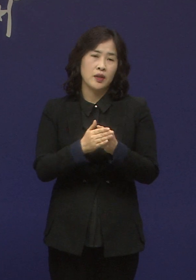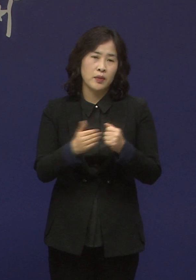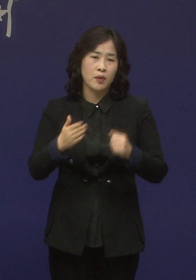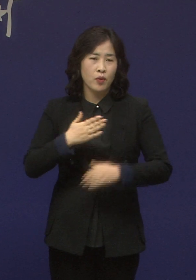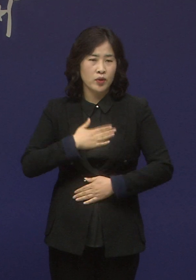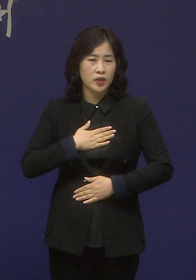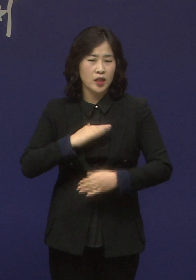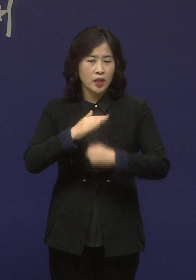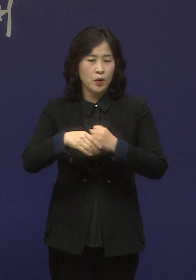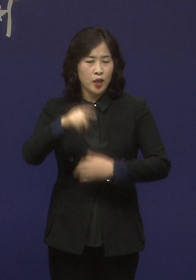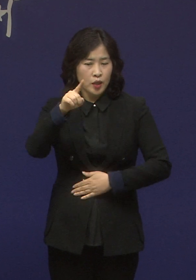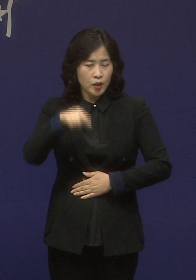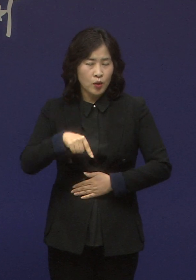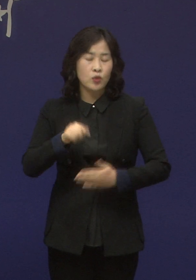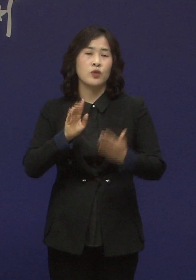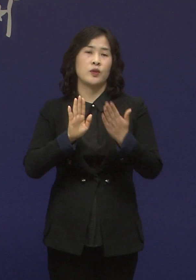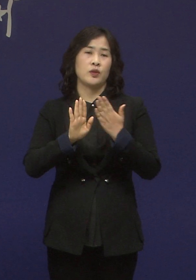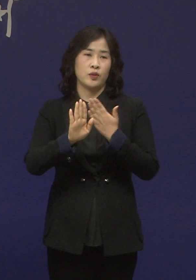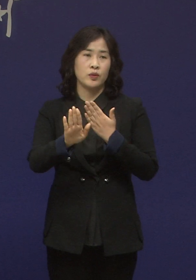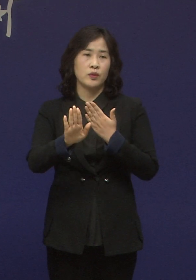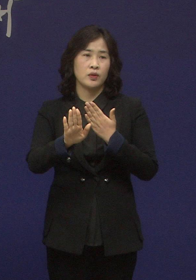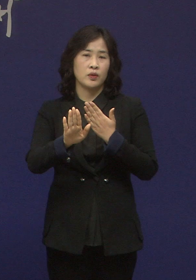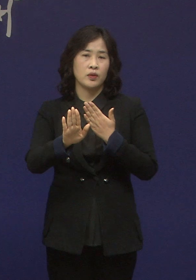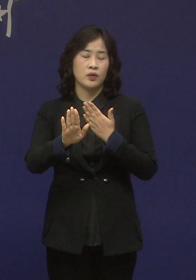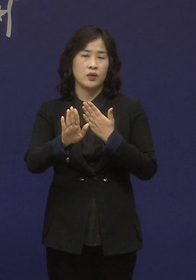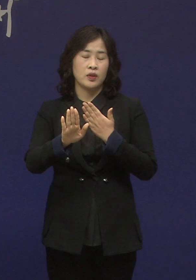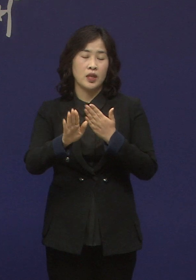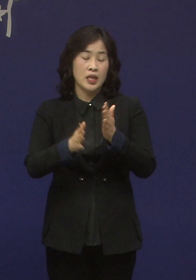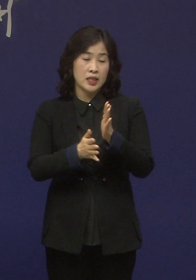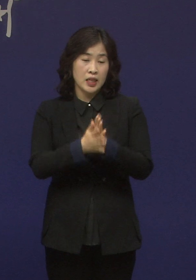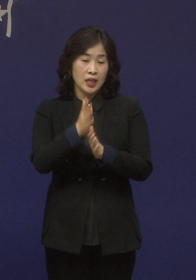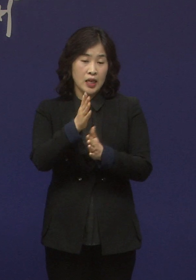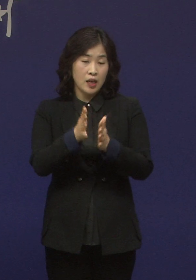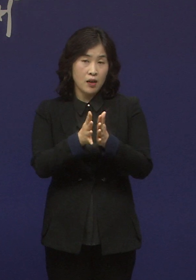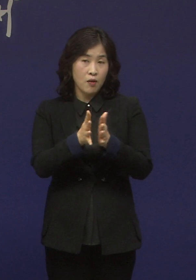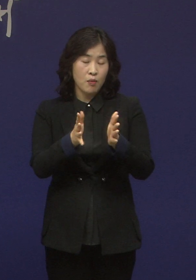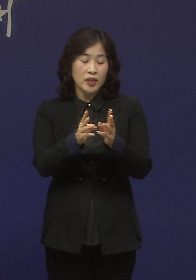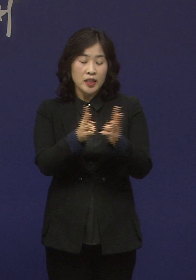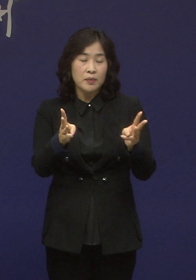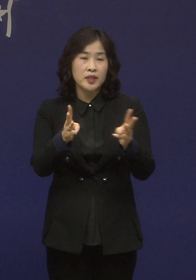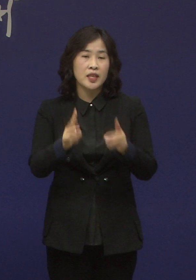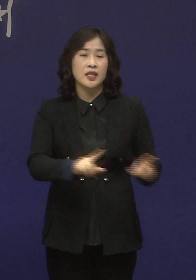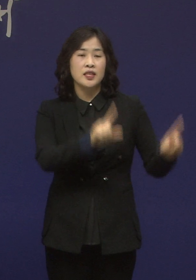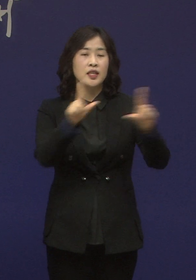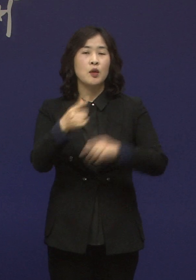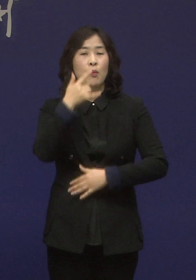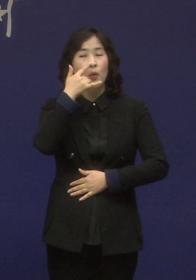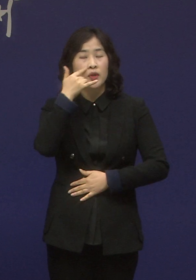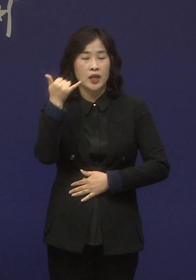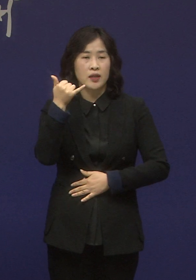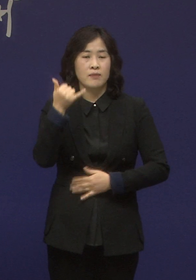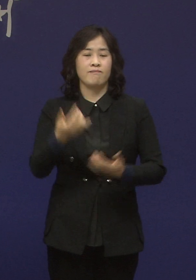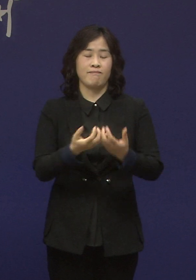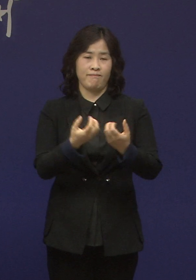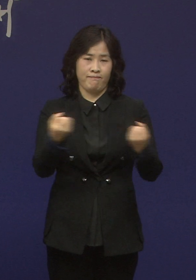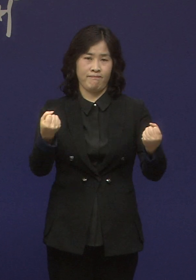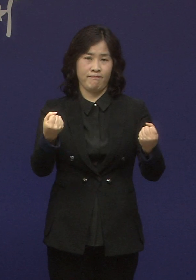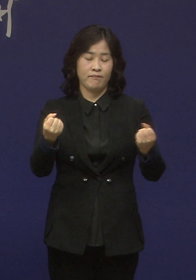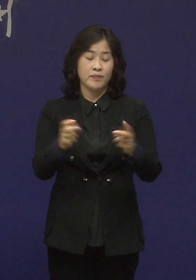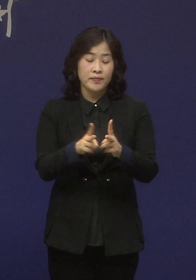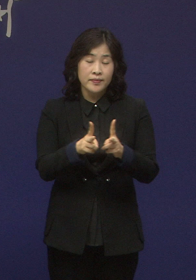본인이 대구를 다녀온 이후 상가 건물 3층에 거주하는 부모님과는